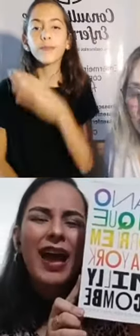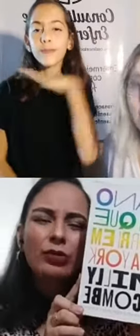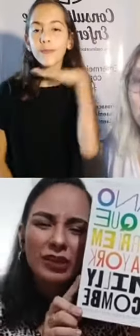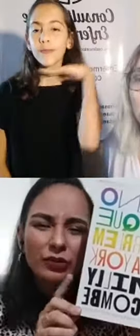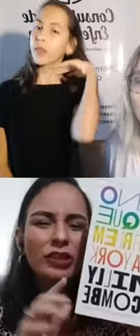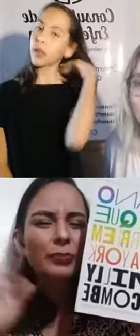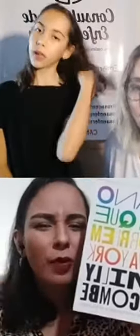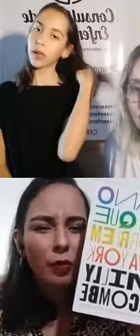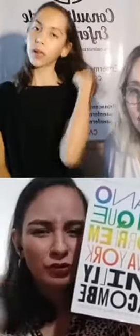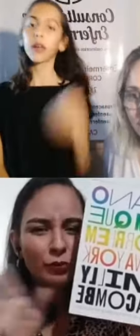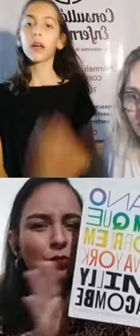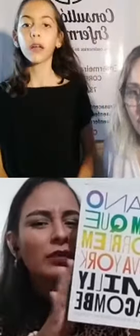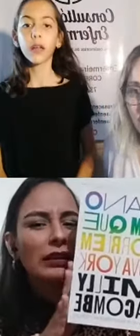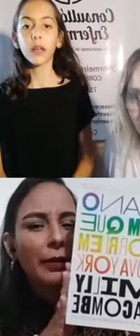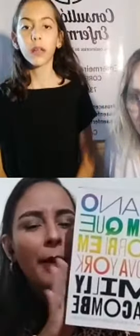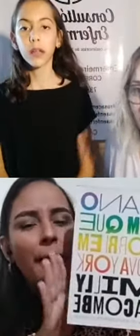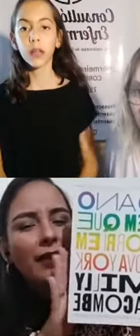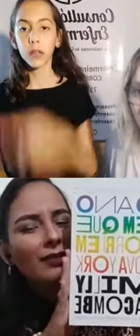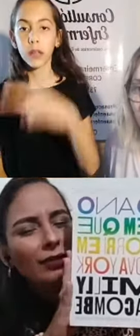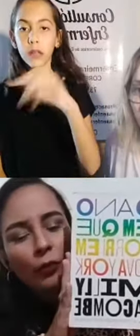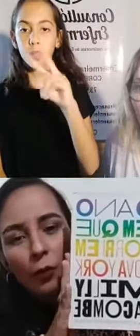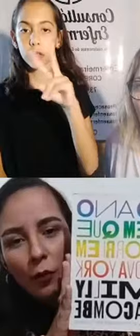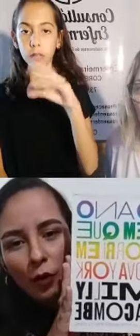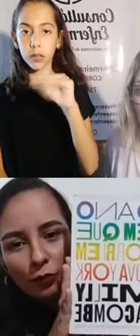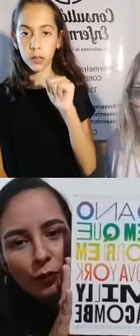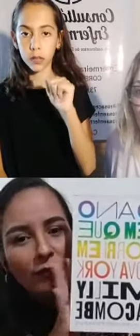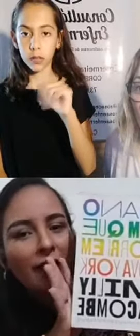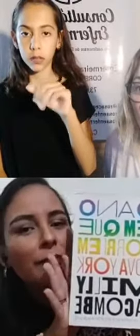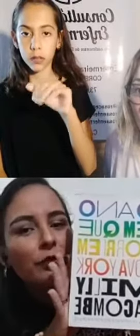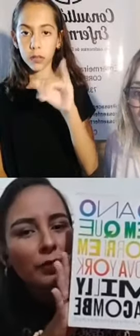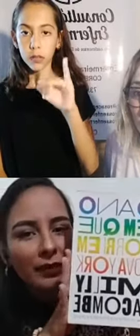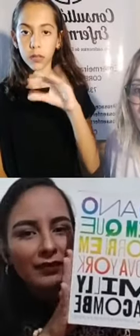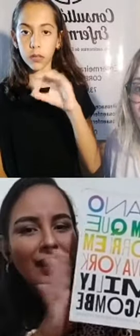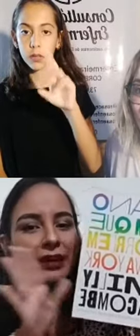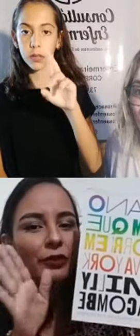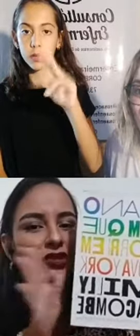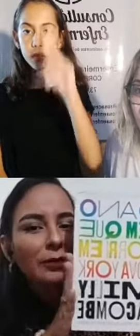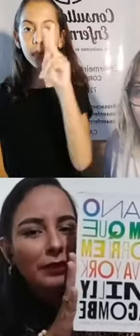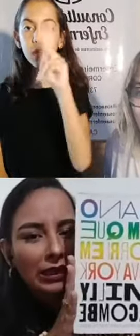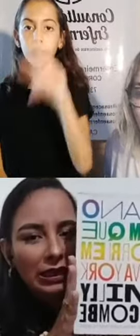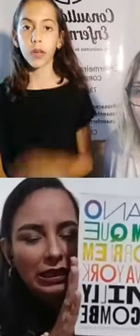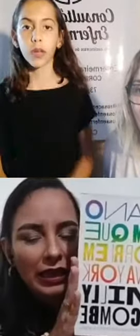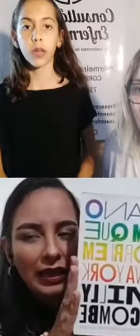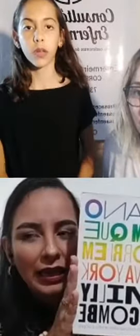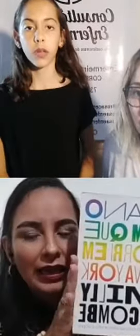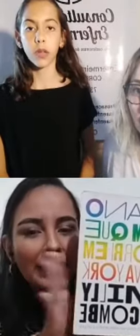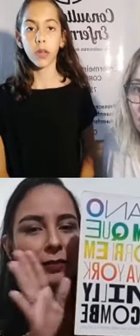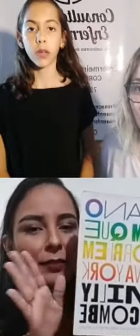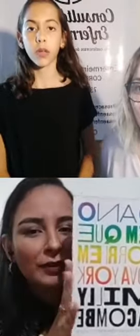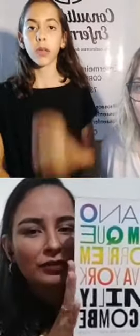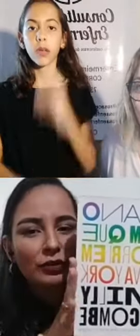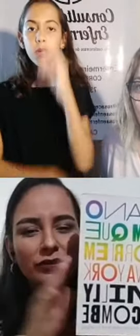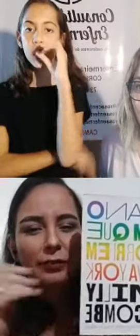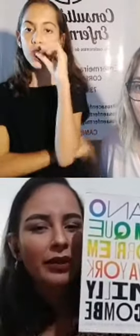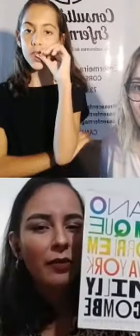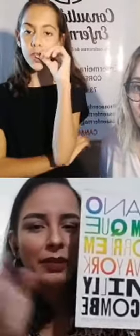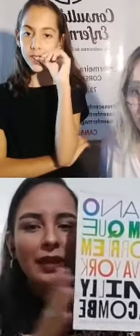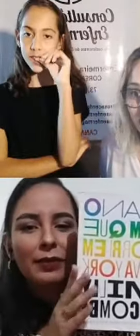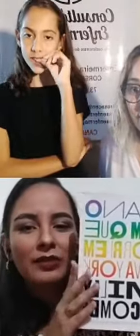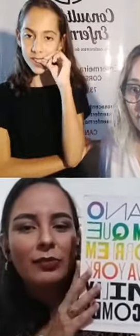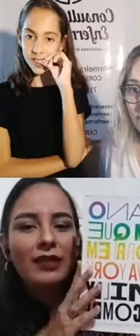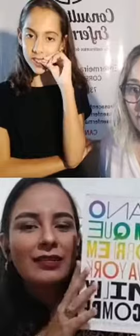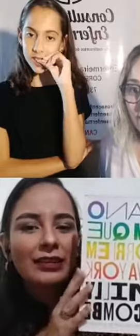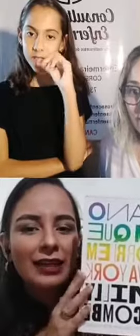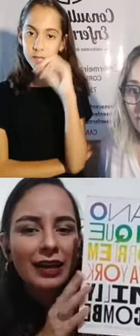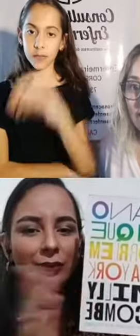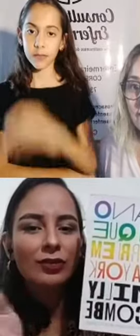Não é autoajuda tipo Augusto Cury, não. Mas é um livro muito bom, vale muito a pena ler. Foi Jamile que me emprestou. Jamile é uma amiga minha